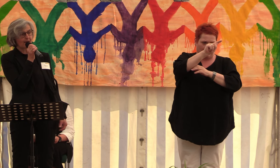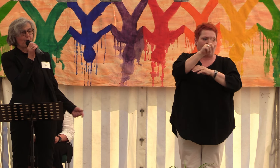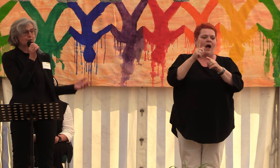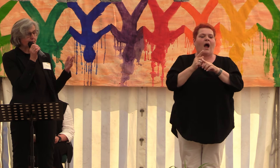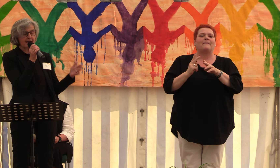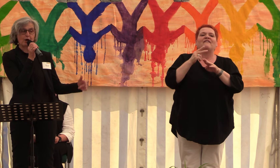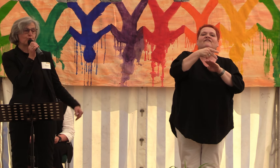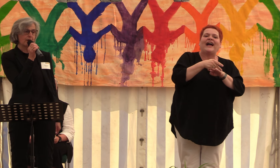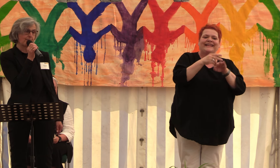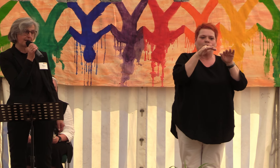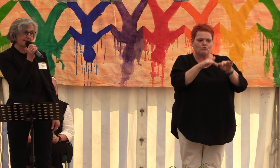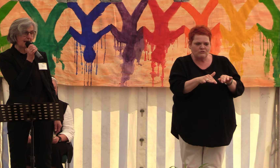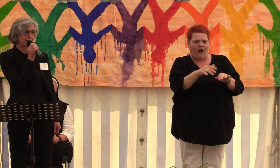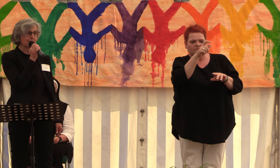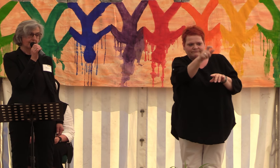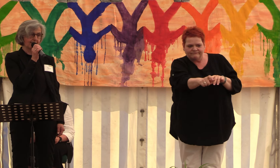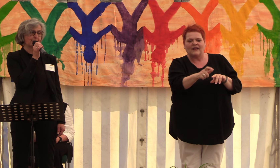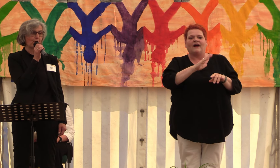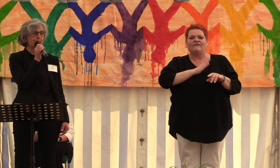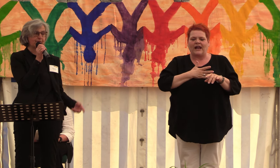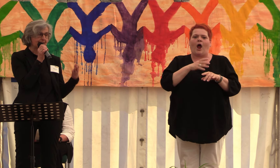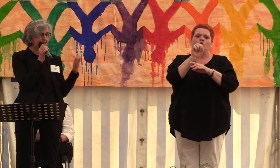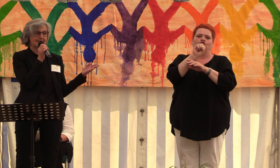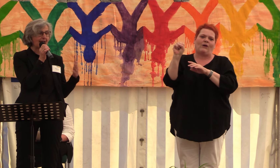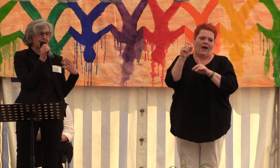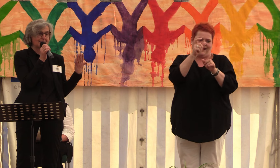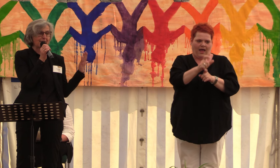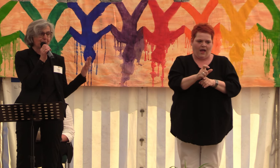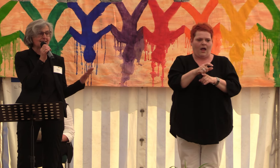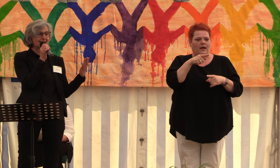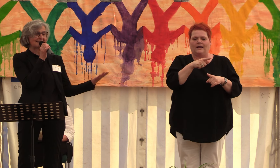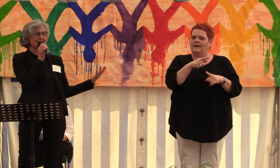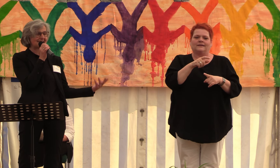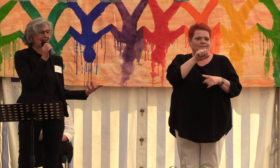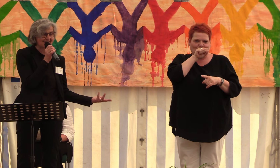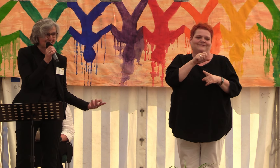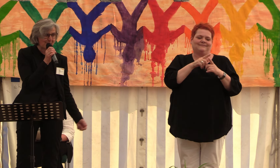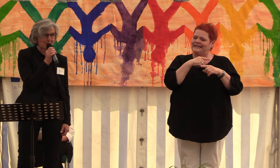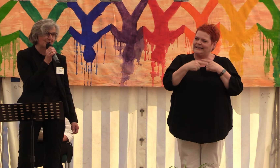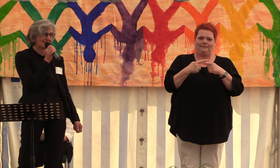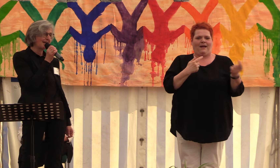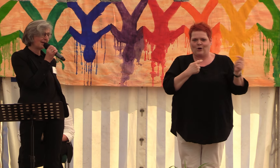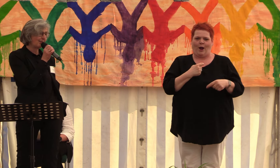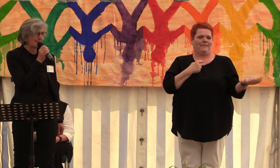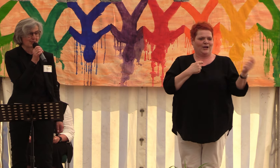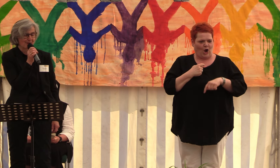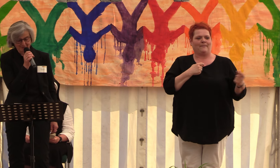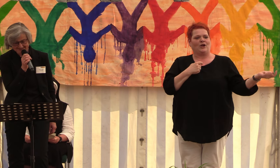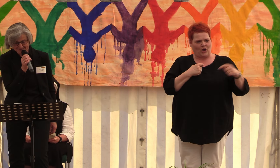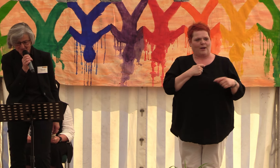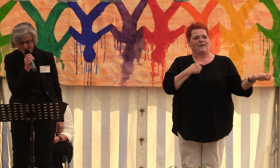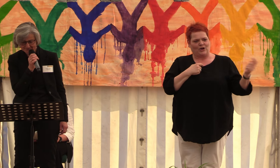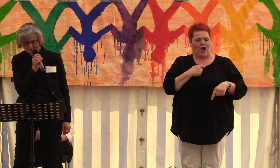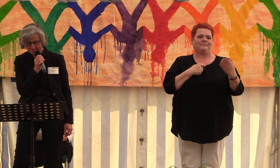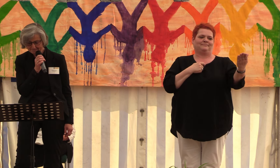ist da und Sie wären auch unabhängig davon gekommen, weil Sie sind eigentlich ein festgesetzter Gast hier bei uns beim